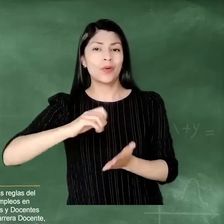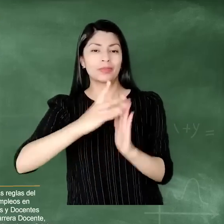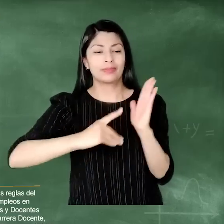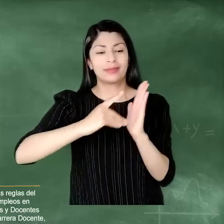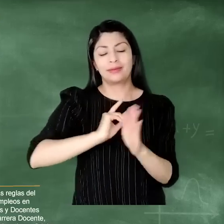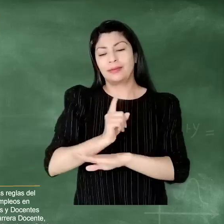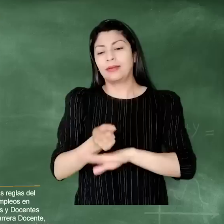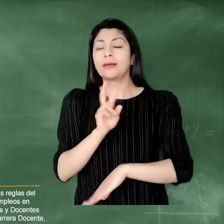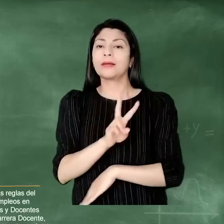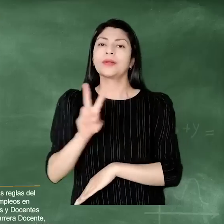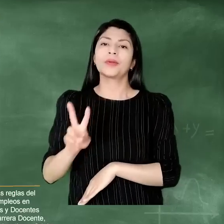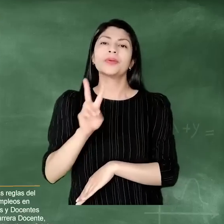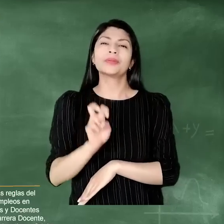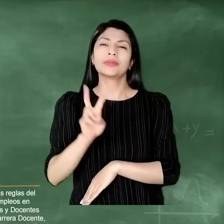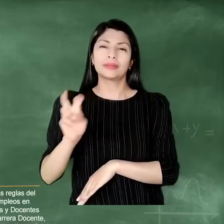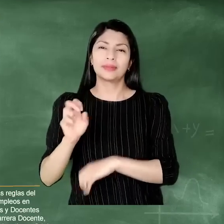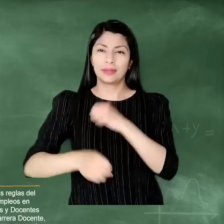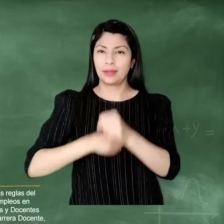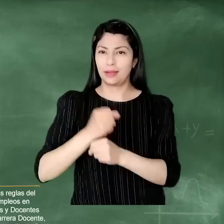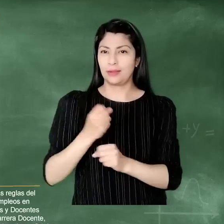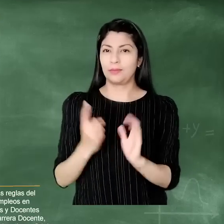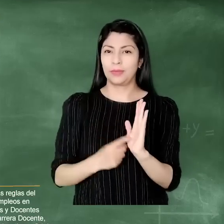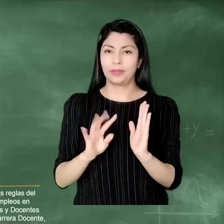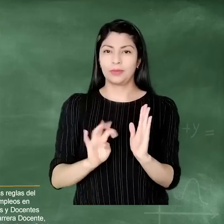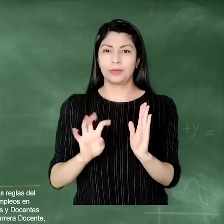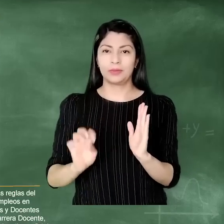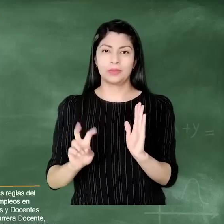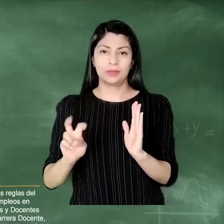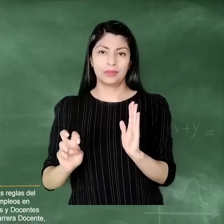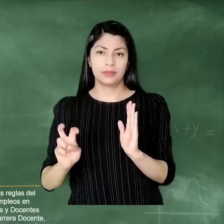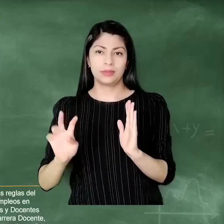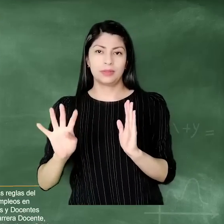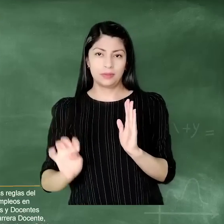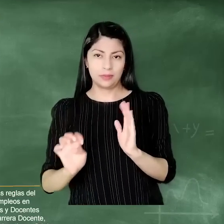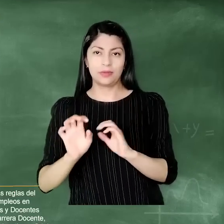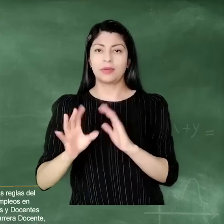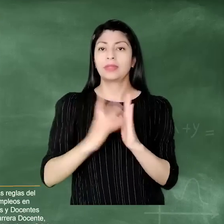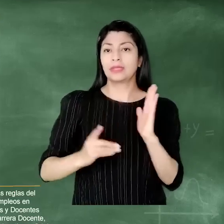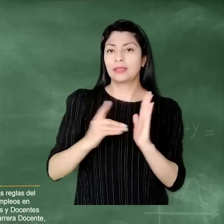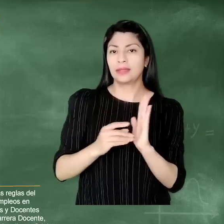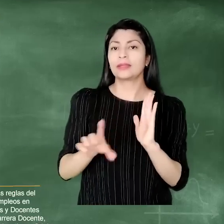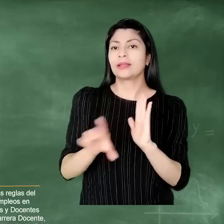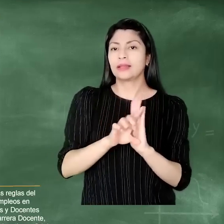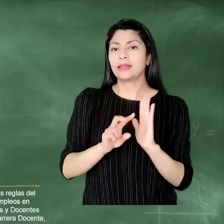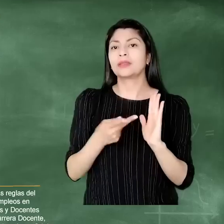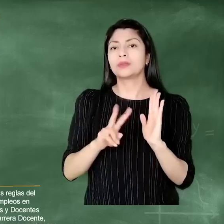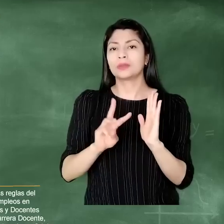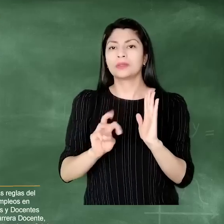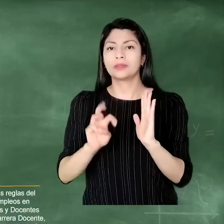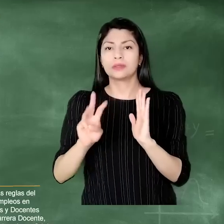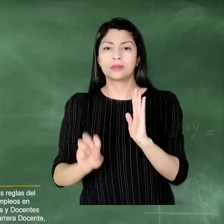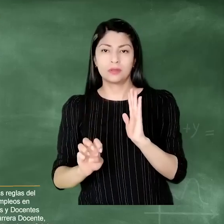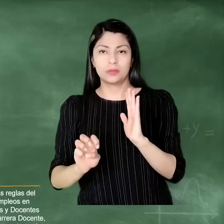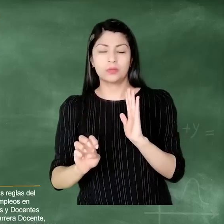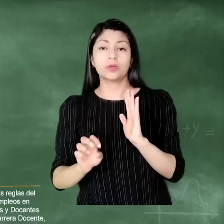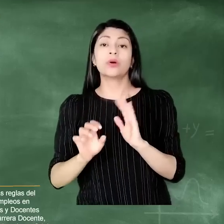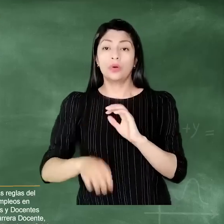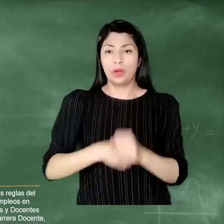de carrera, regidos por el Decreto 2277 de 1979 o por el Decreto